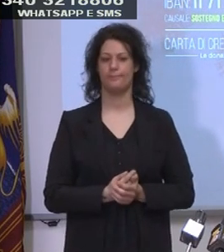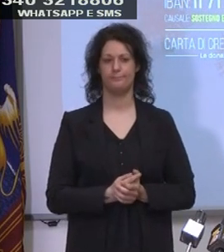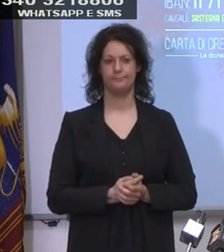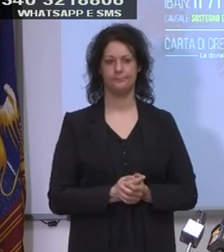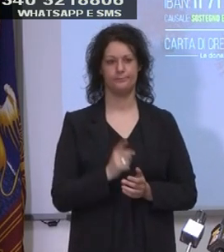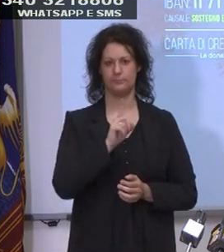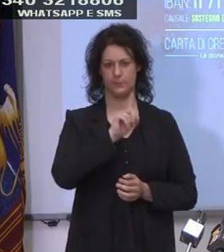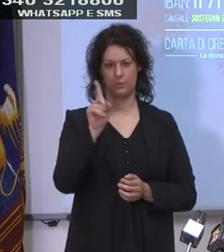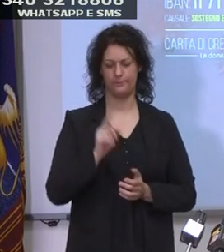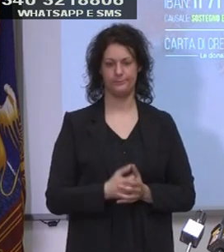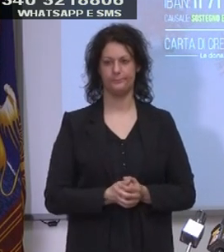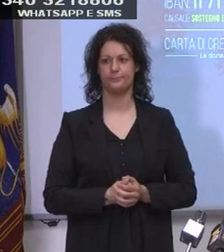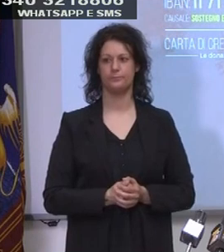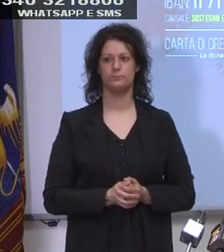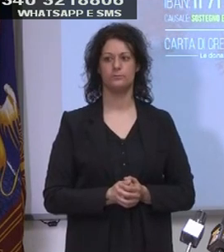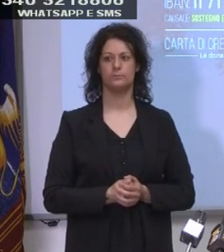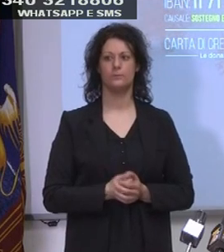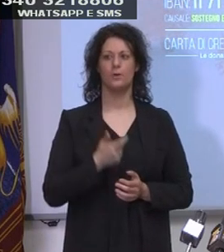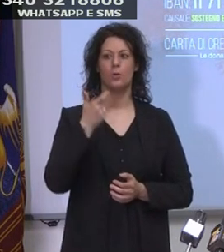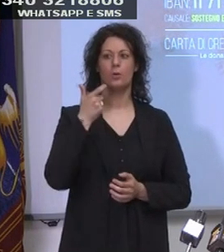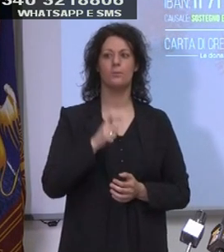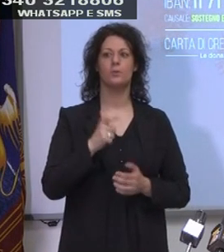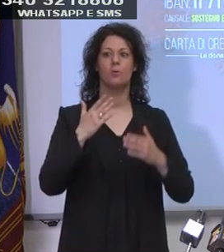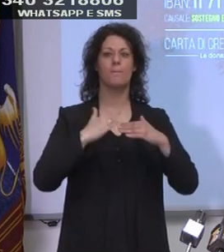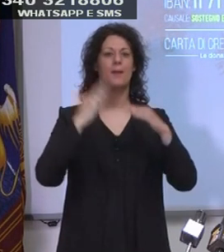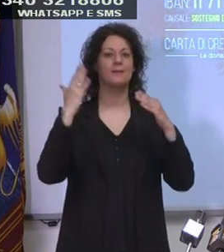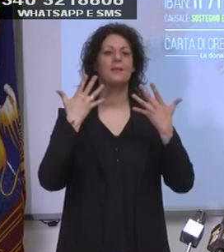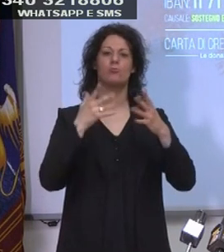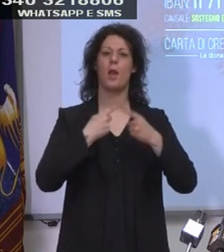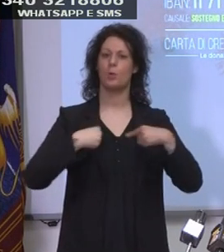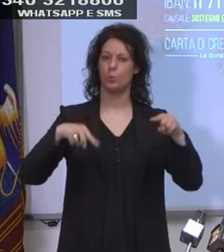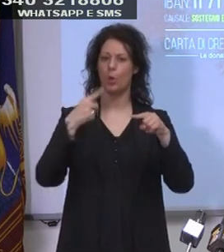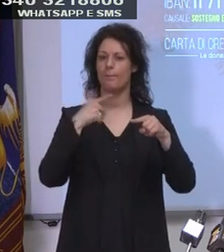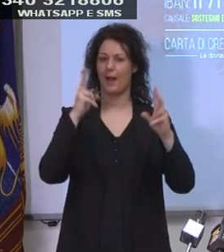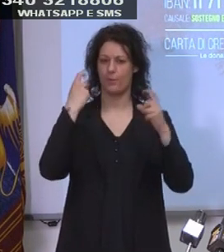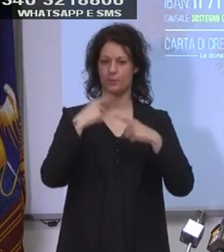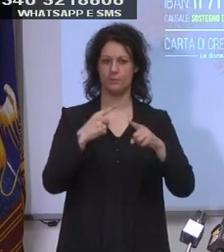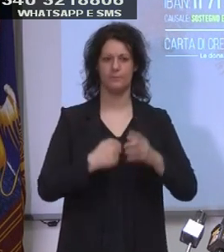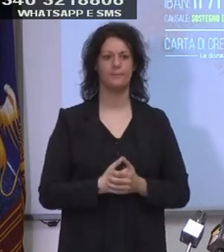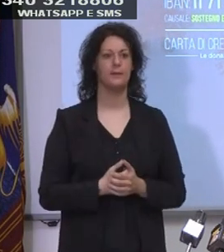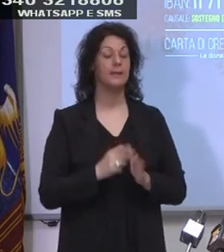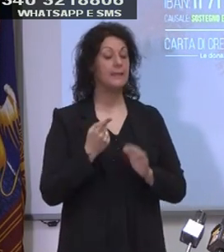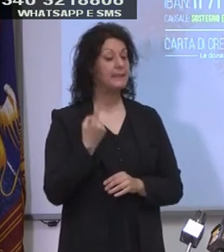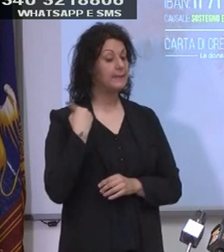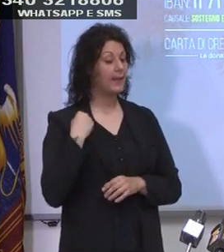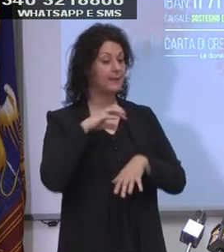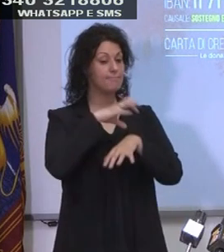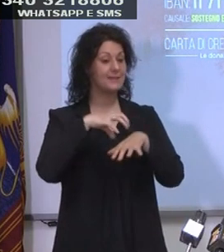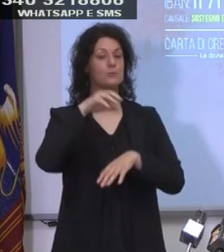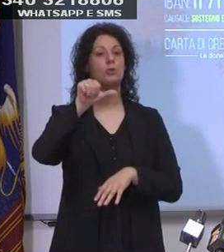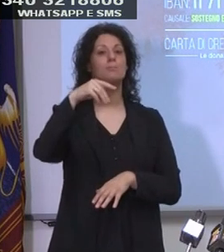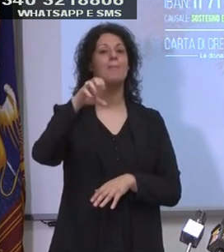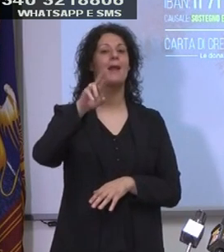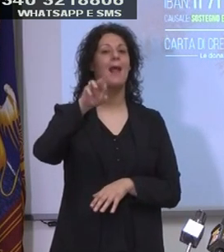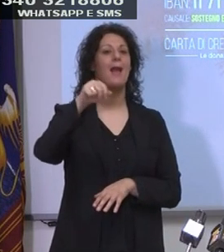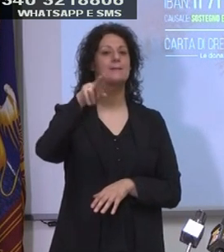Albino, scusami. Grazie, va bene. Però ne abbiamo fatto una riunione stamattina su questo. Ecco, perfetto. L'altra cosa, il ministro Speranza ieri, durante la conferenza